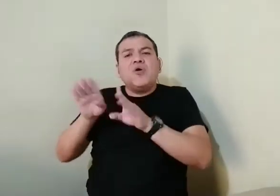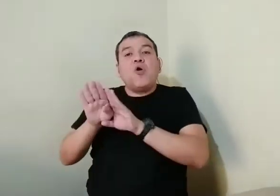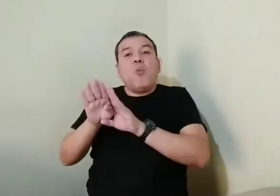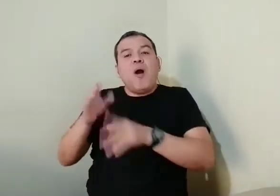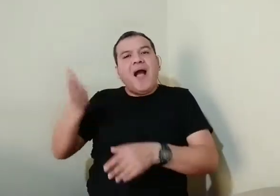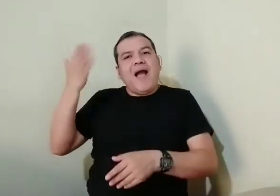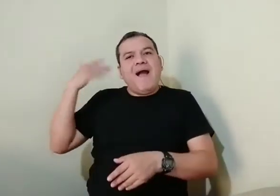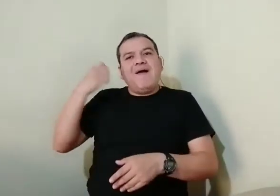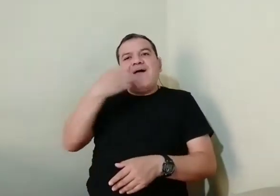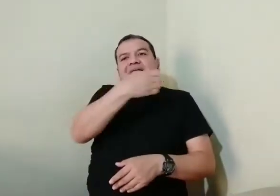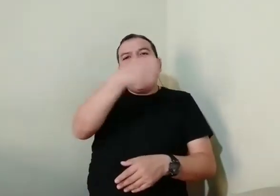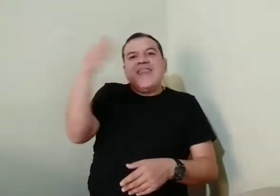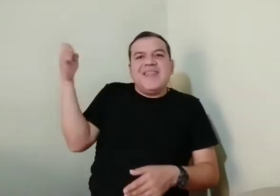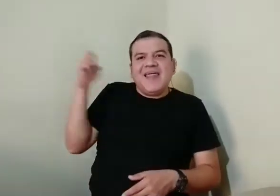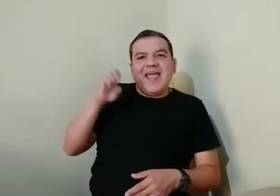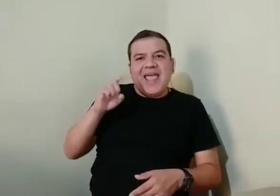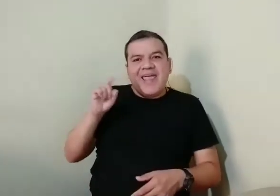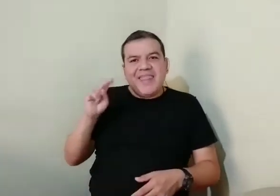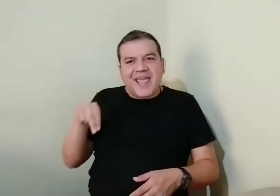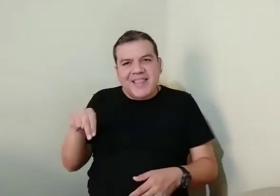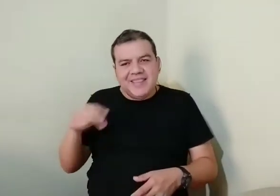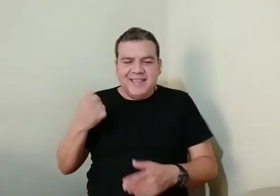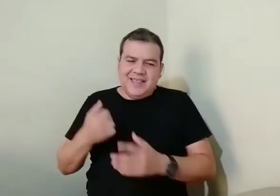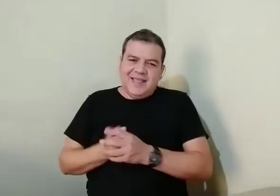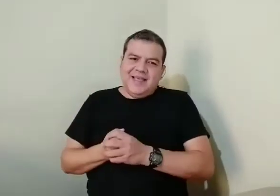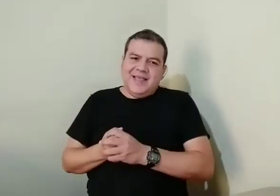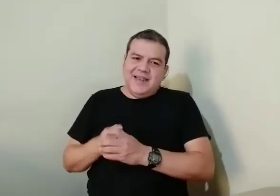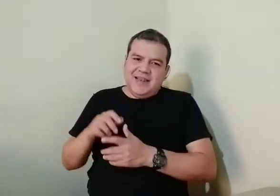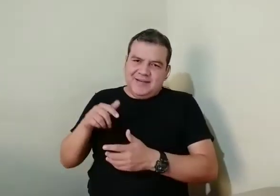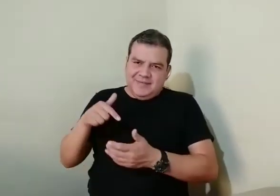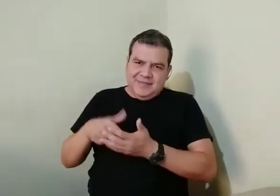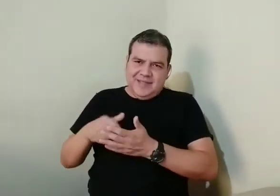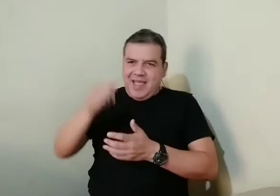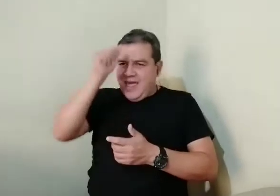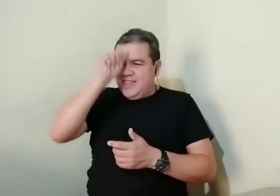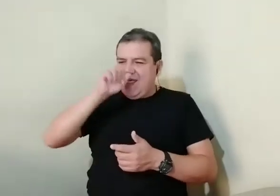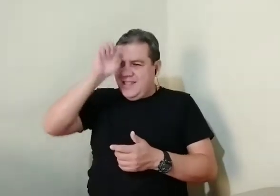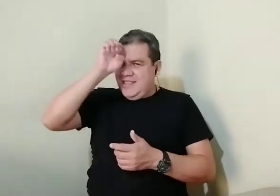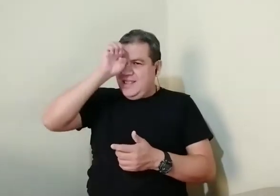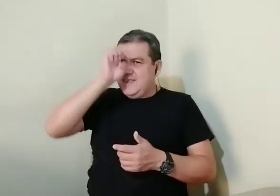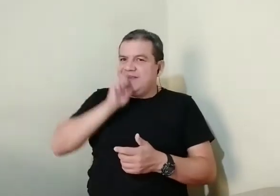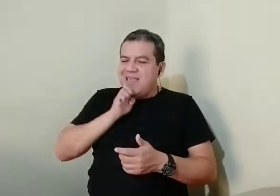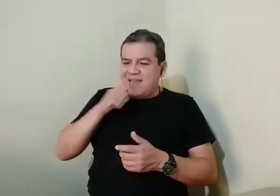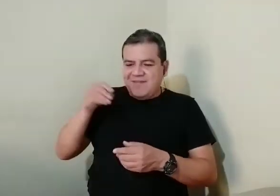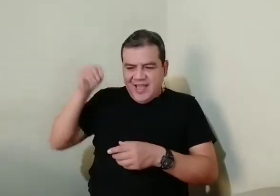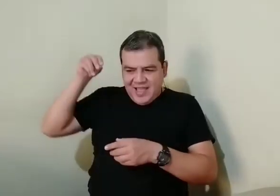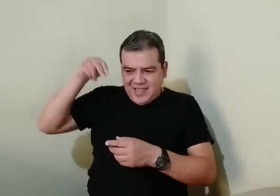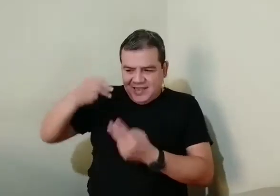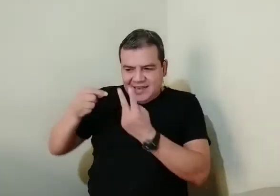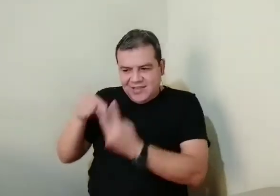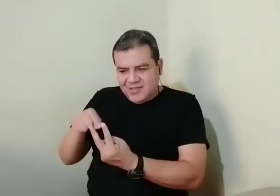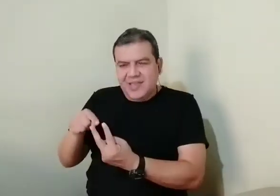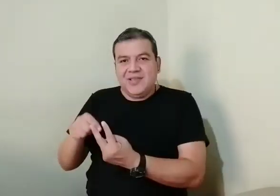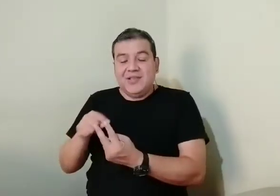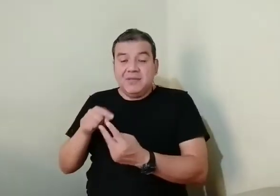Adán era hijo de Dios, según Lucas 3:38, y de su padre